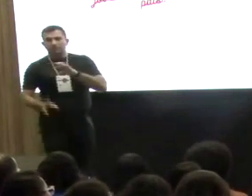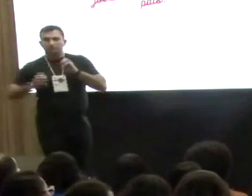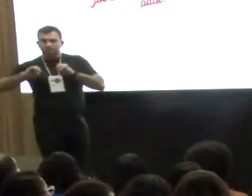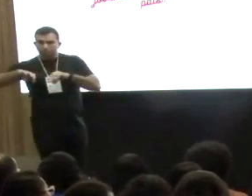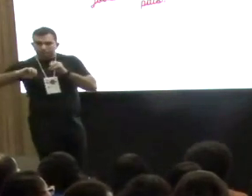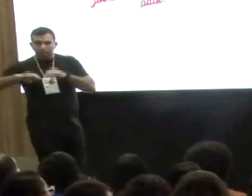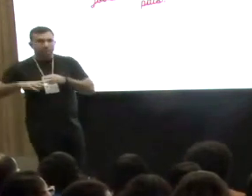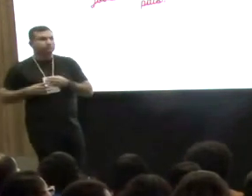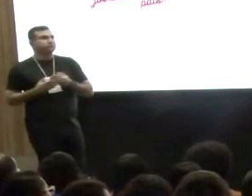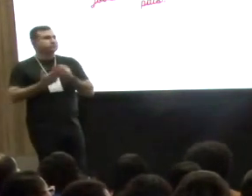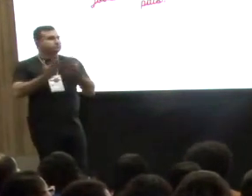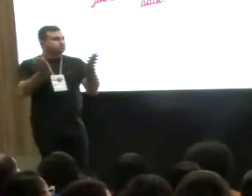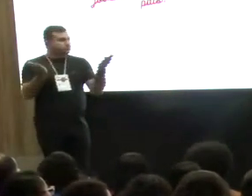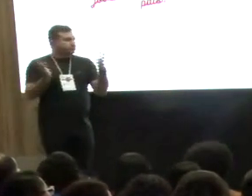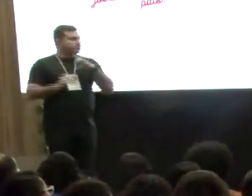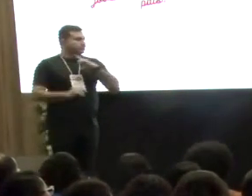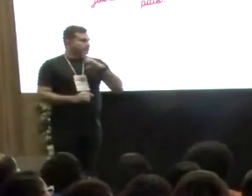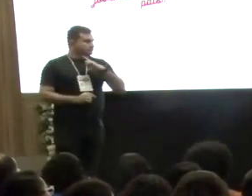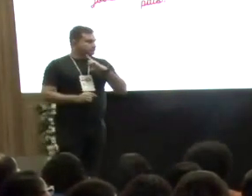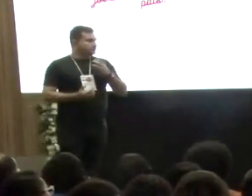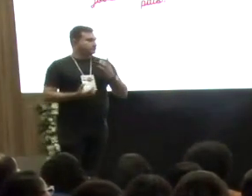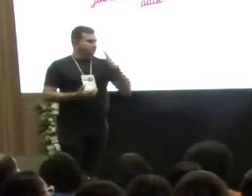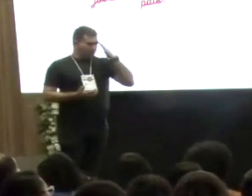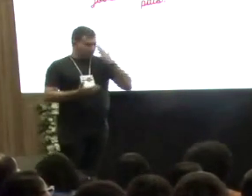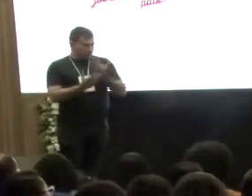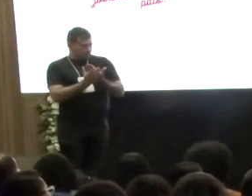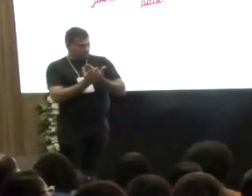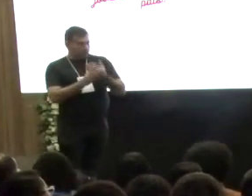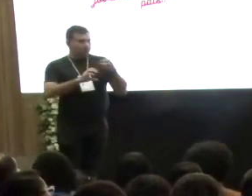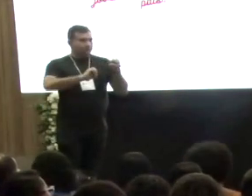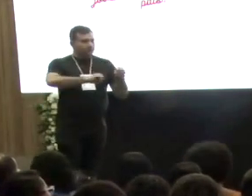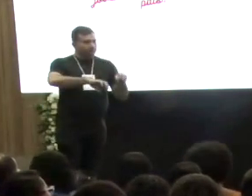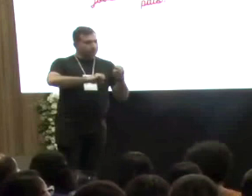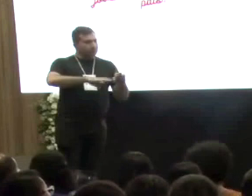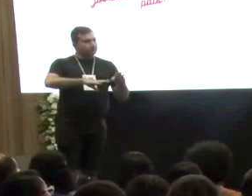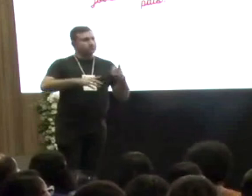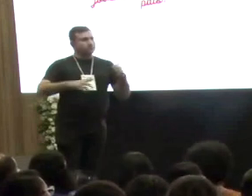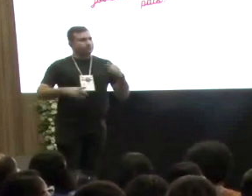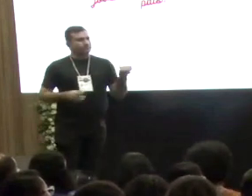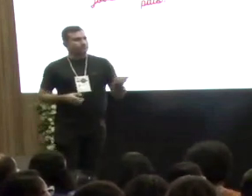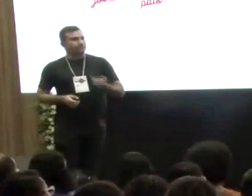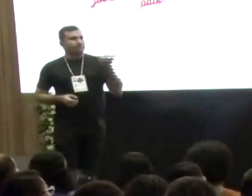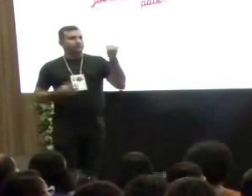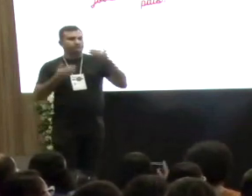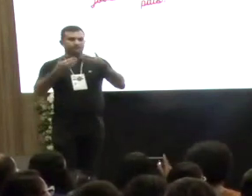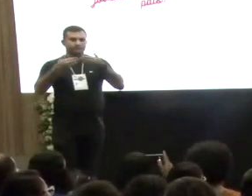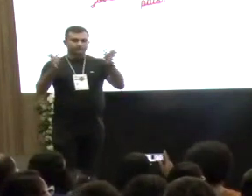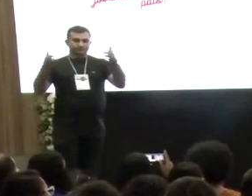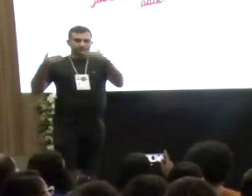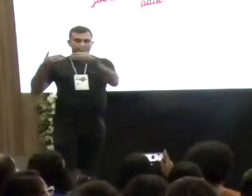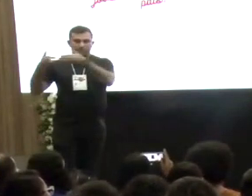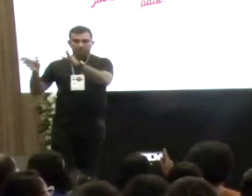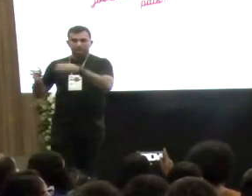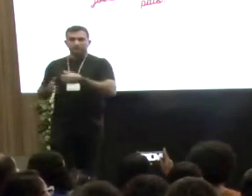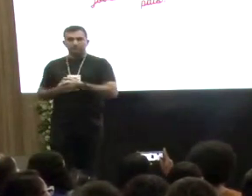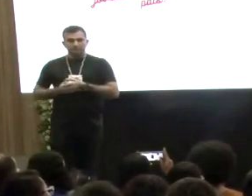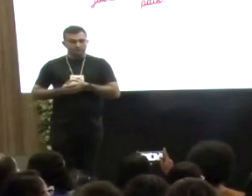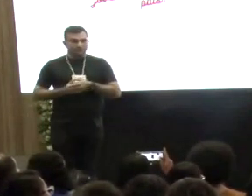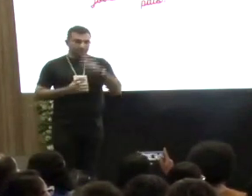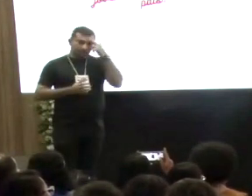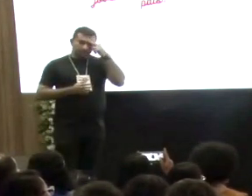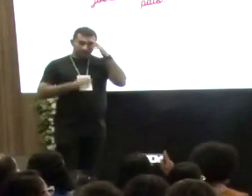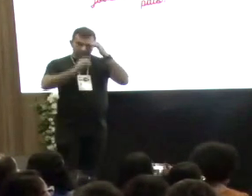educacional, você acredita que a educação tem sido a porta para